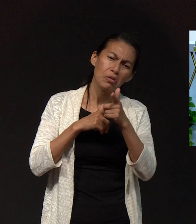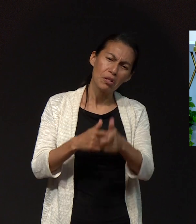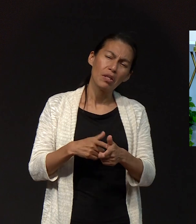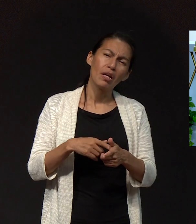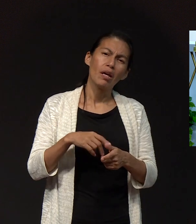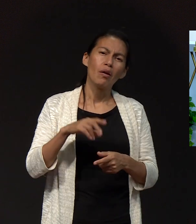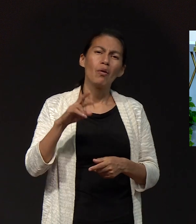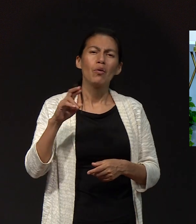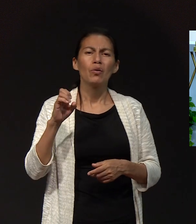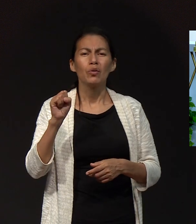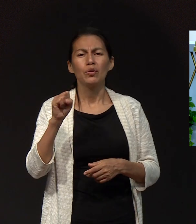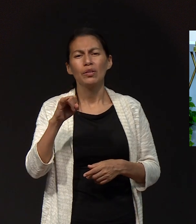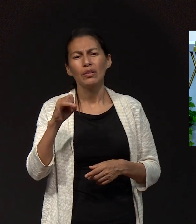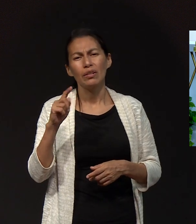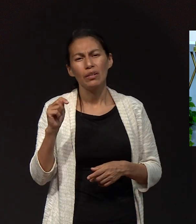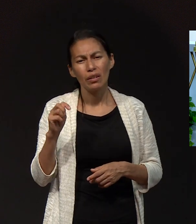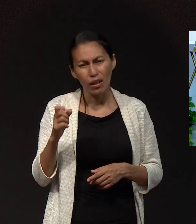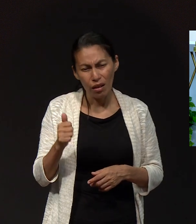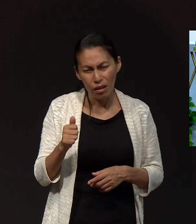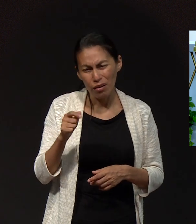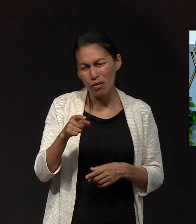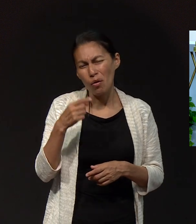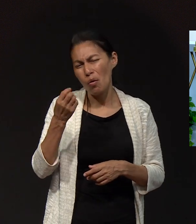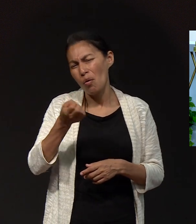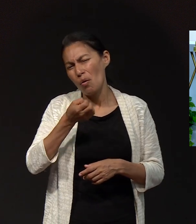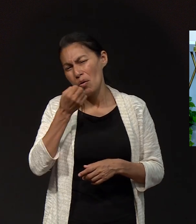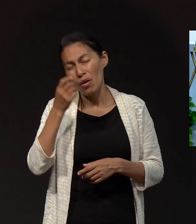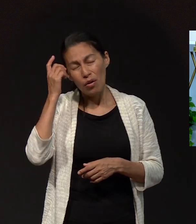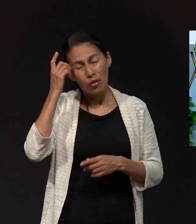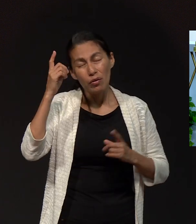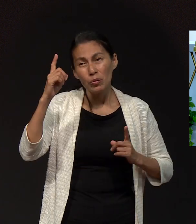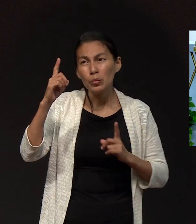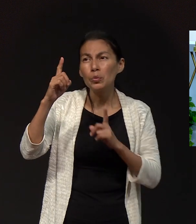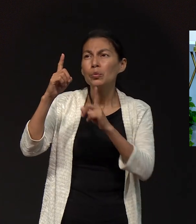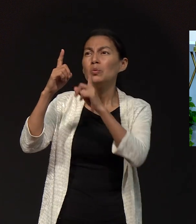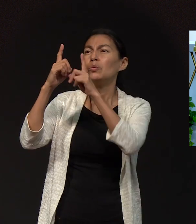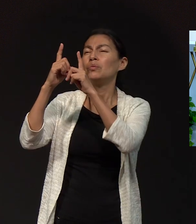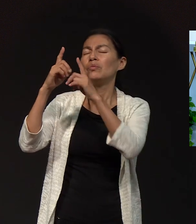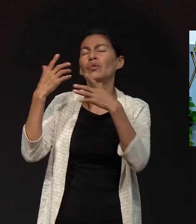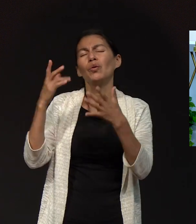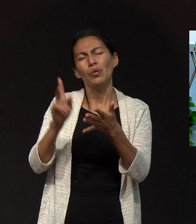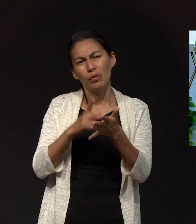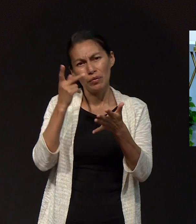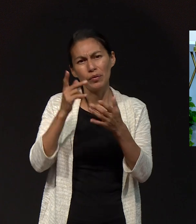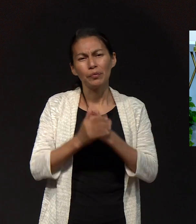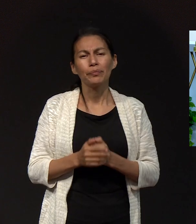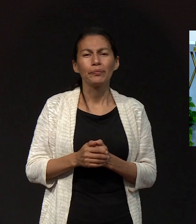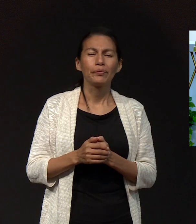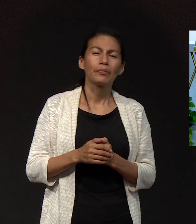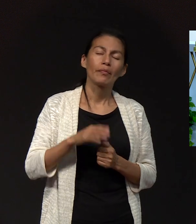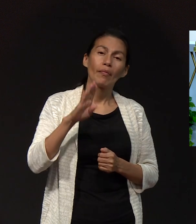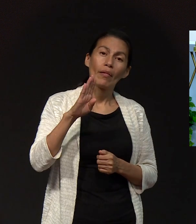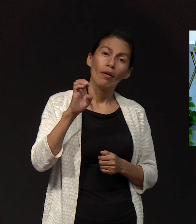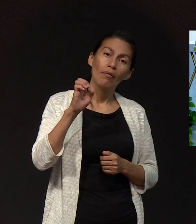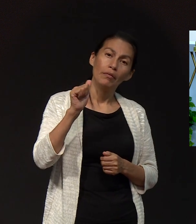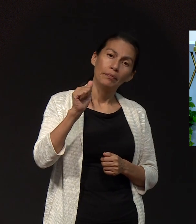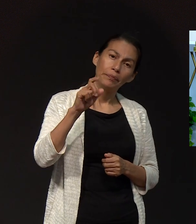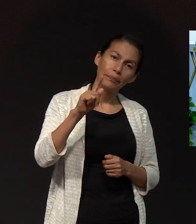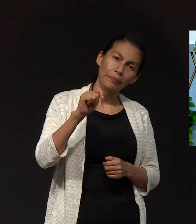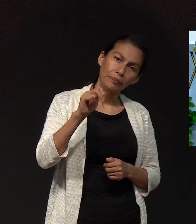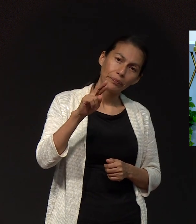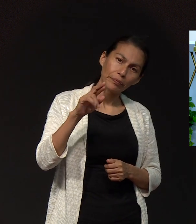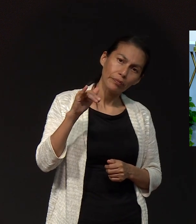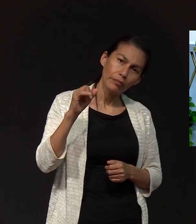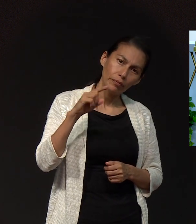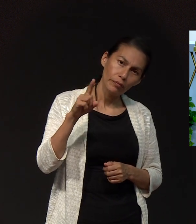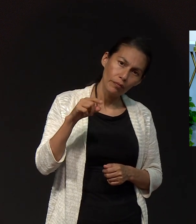Jimena Para que regresen A la iglesia Amén Y sobre todo A los brazos Del Señor Desde luego Beatriz Díaz Que el